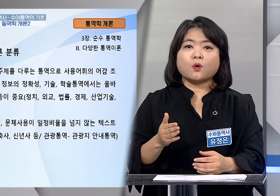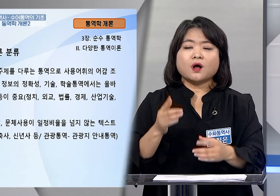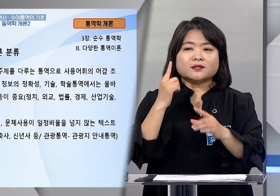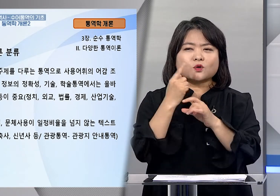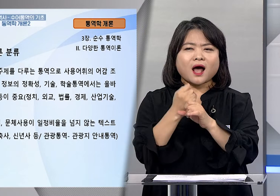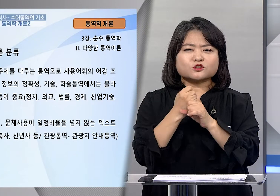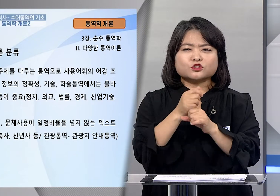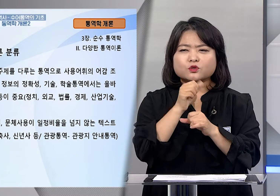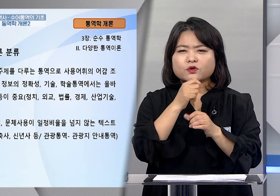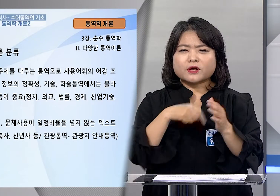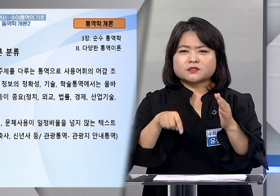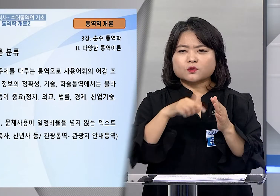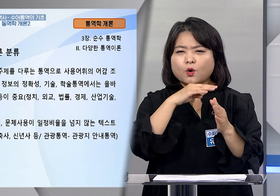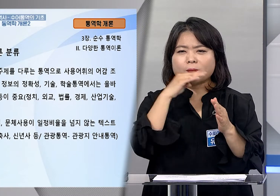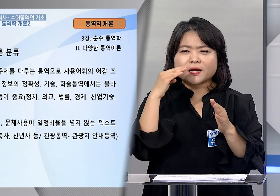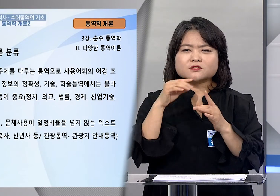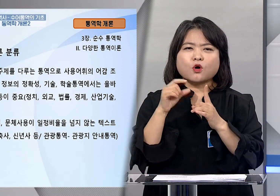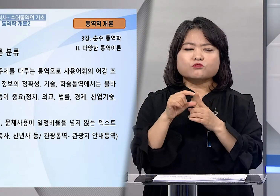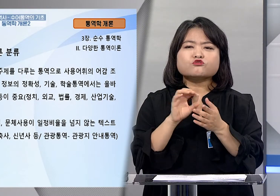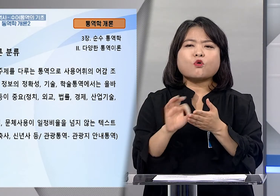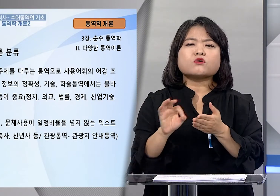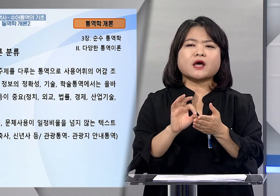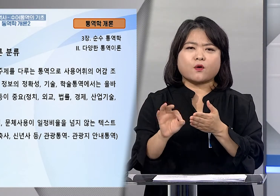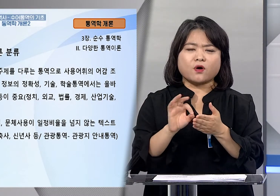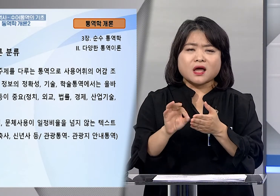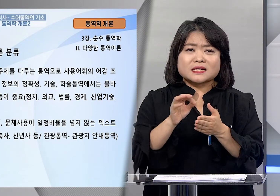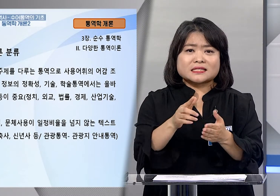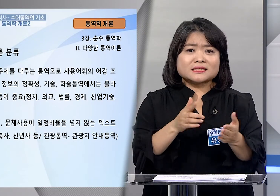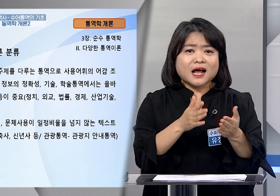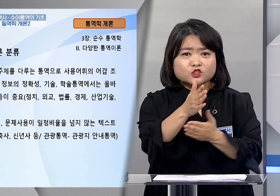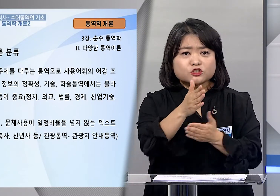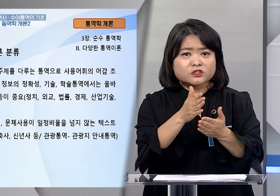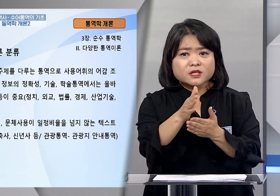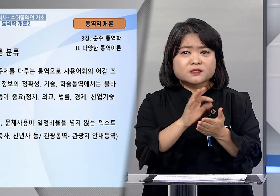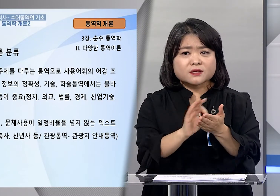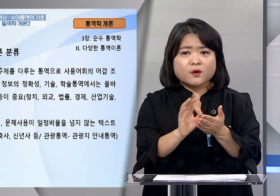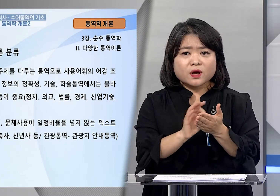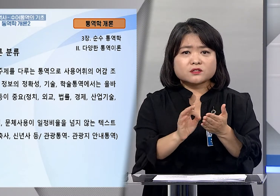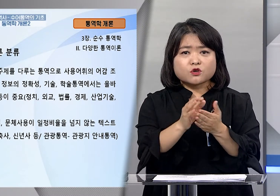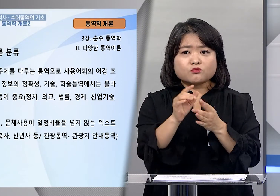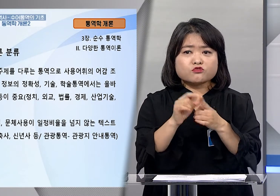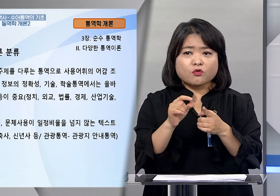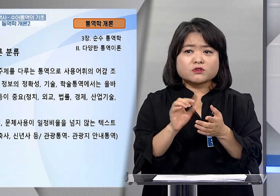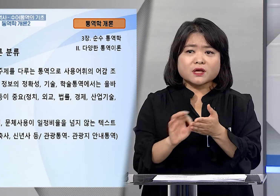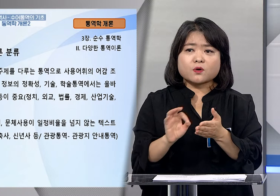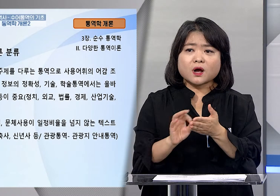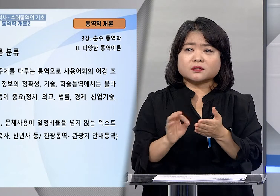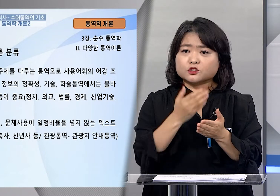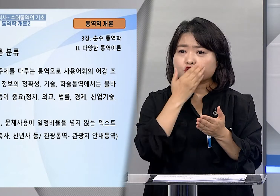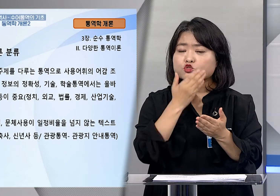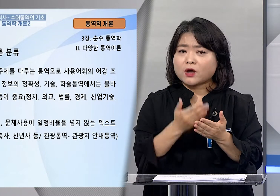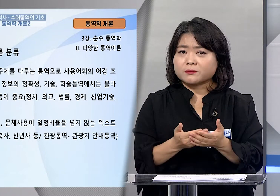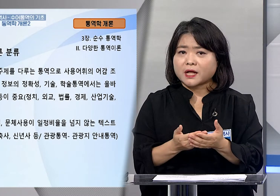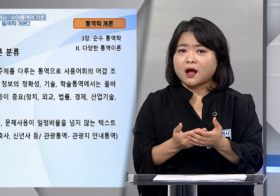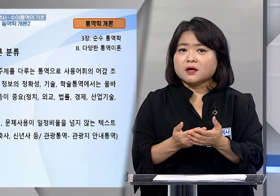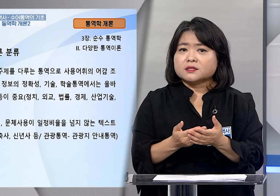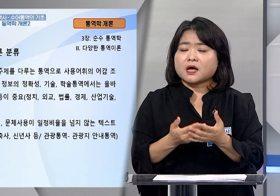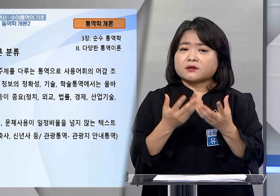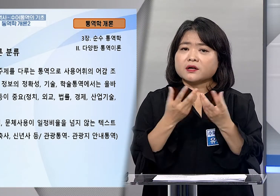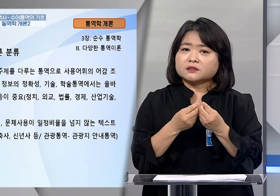또 학술 통역에서는 올바른 전문 용어 사용 그 학술계에서 사용하는 전문 용어를 사용하는 것이 중요합니다. 예를